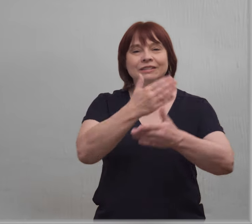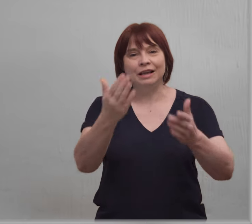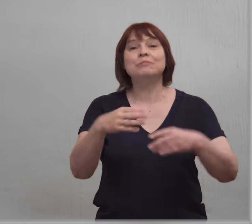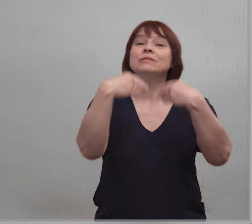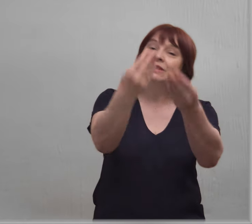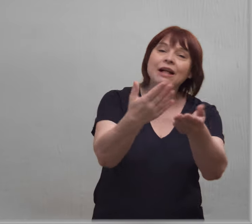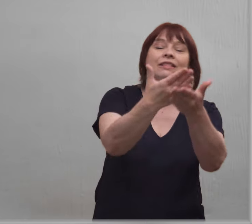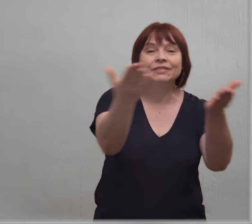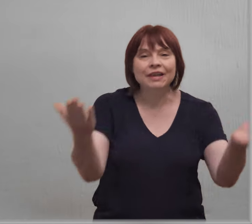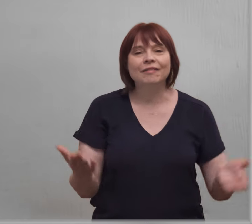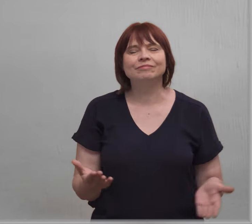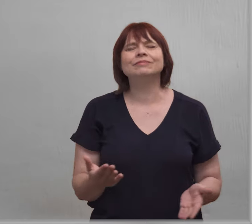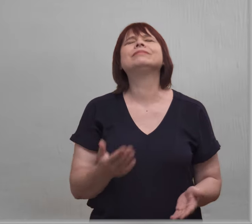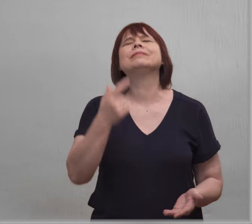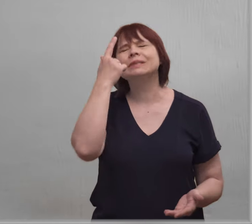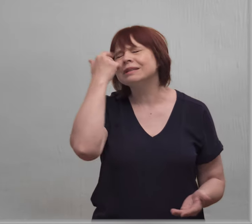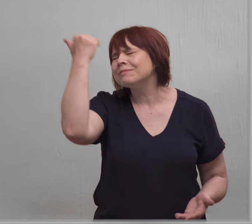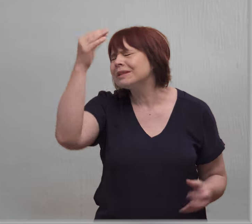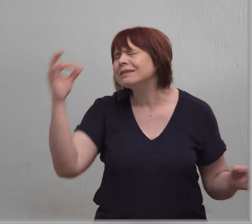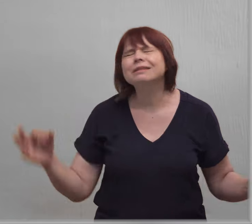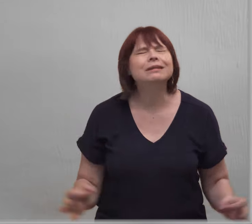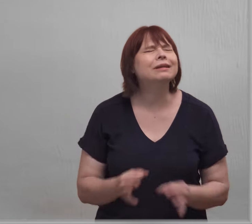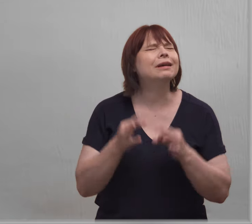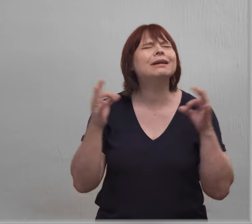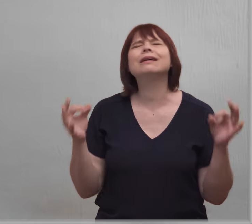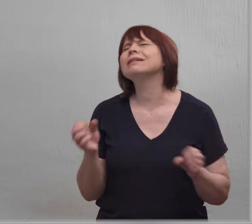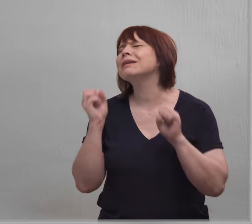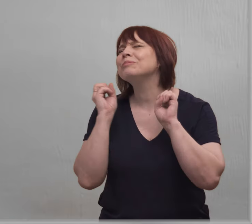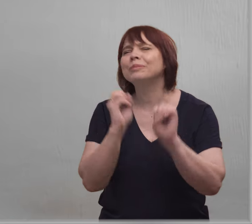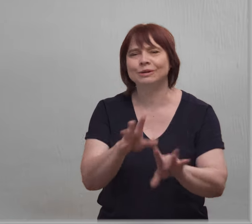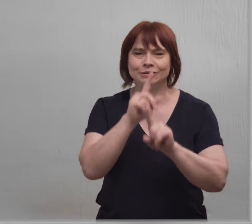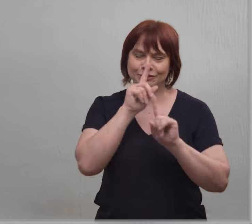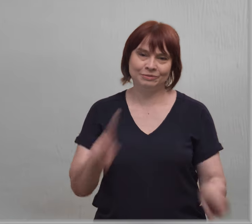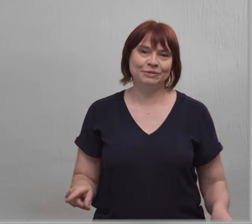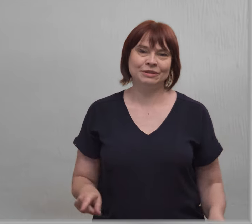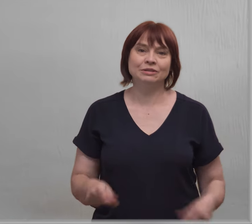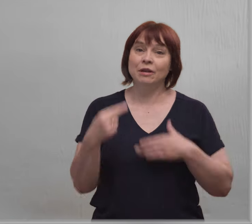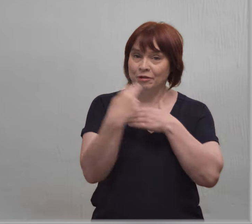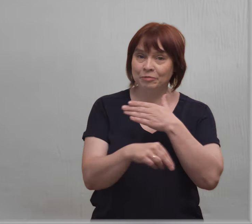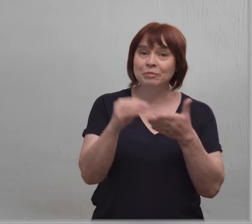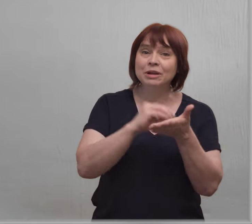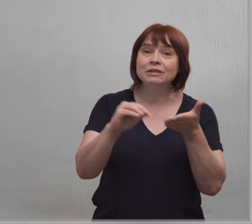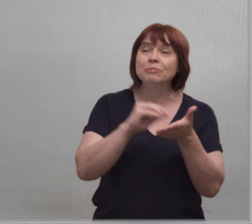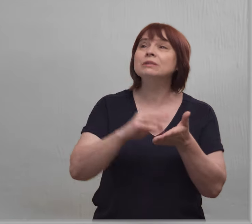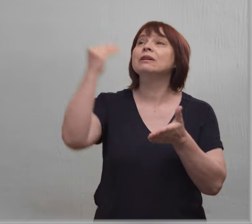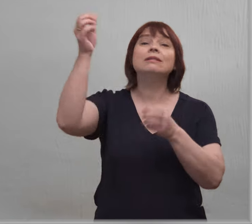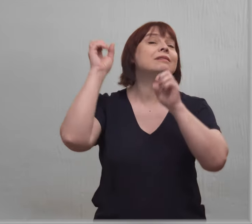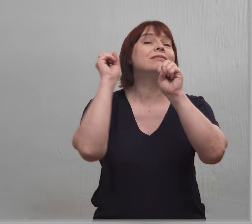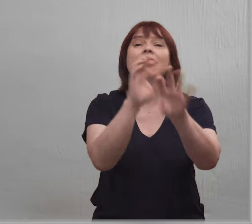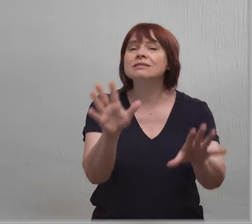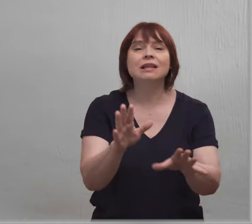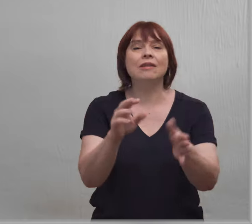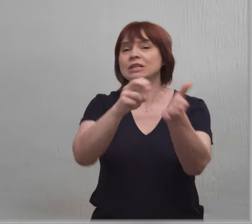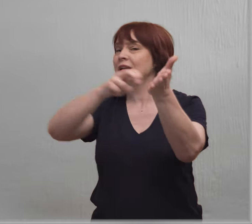знаем, что Ты нас никогда не оставишь. В Твоем Слове написано «Не оставлю Тебя и не покину». Благодарим